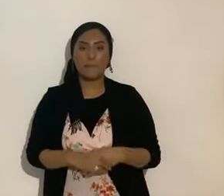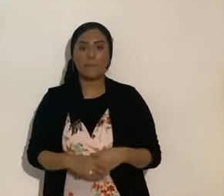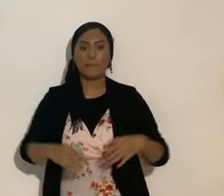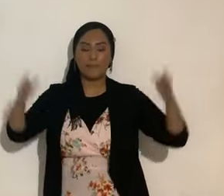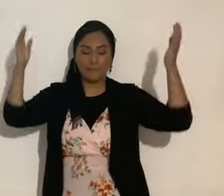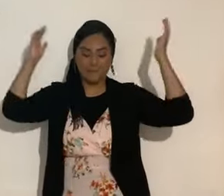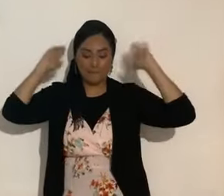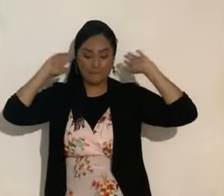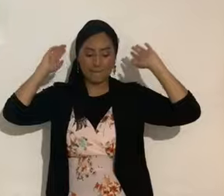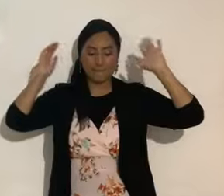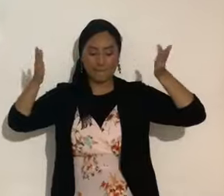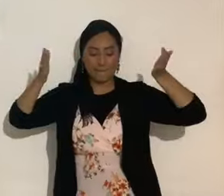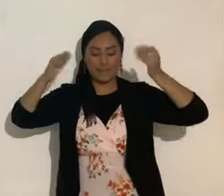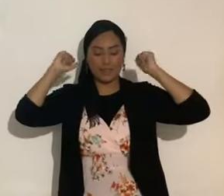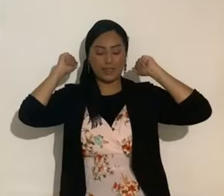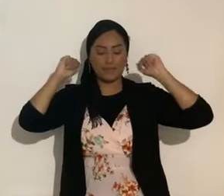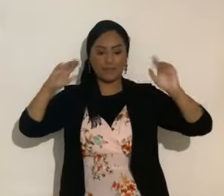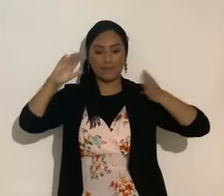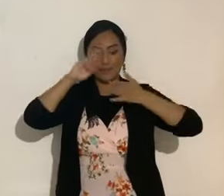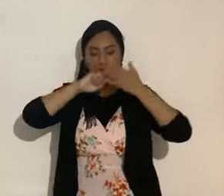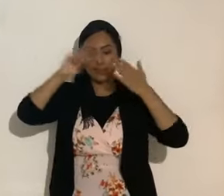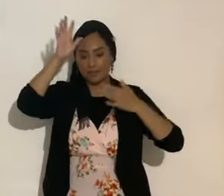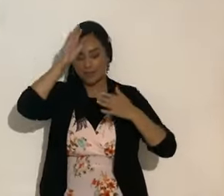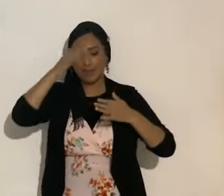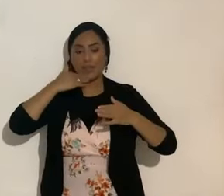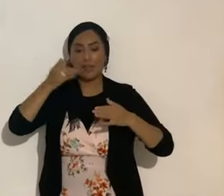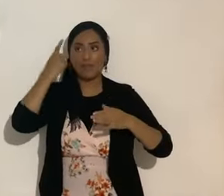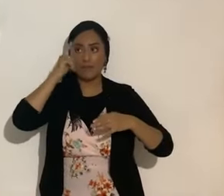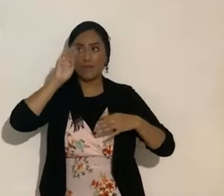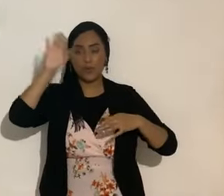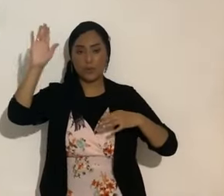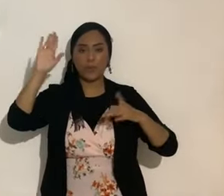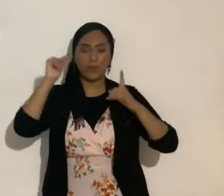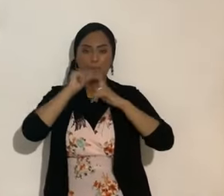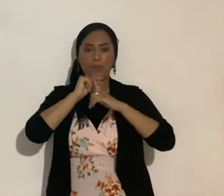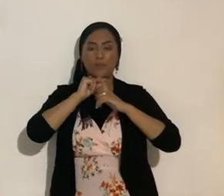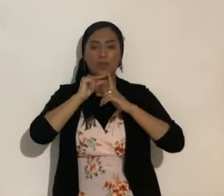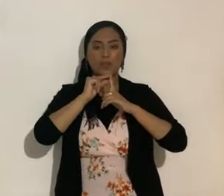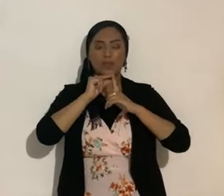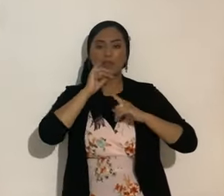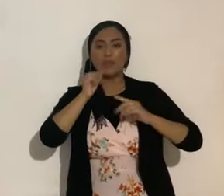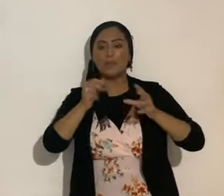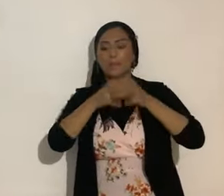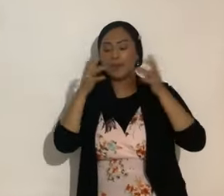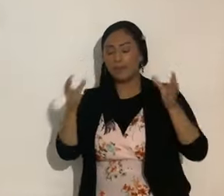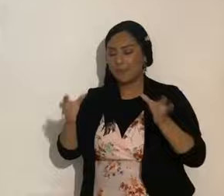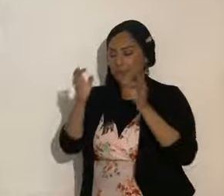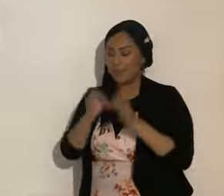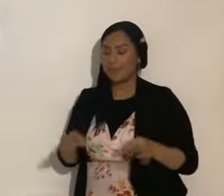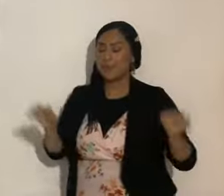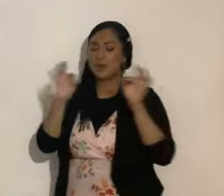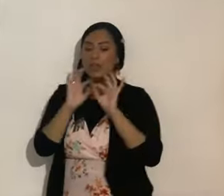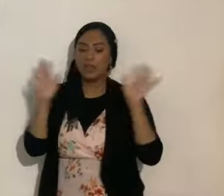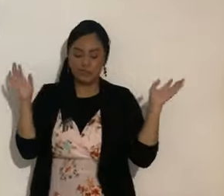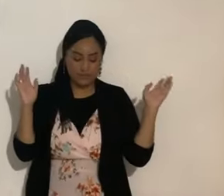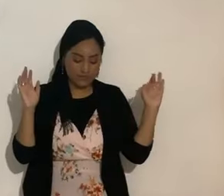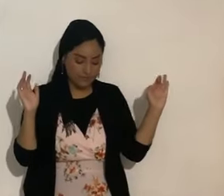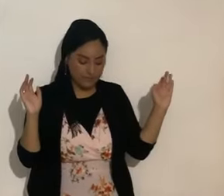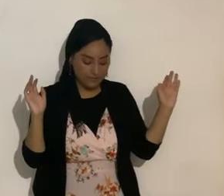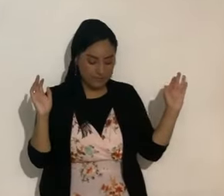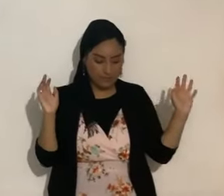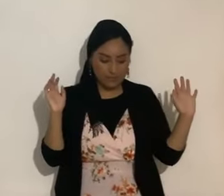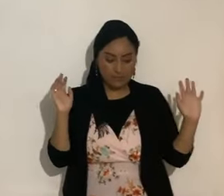gracias. Padre eterno Yahweh, te damos toda gabá por tu palabra. Es espada de dos filos. Si no corta por un lado, corta por